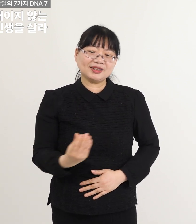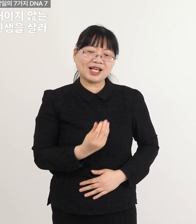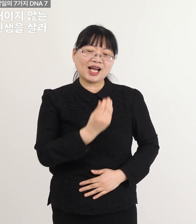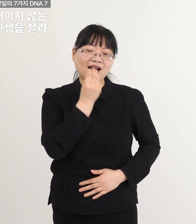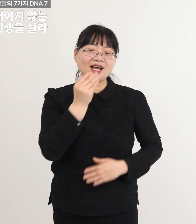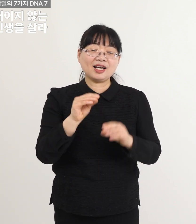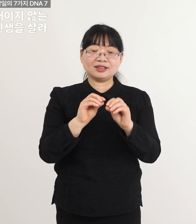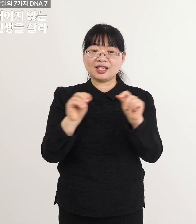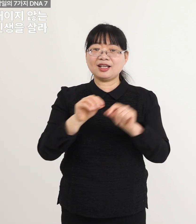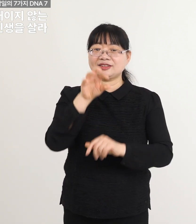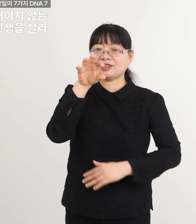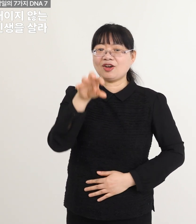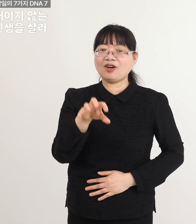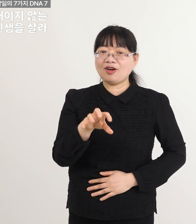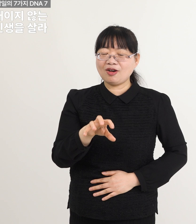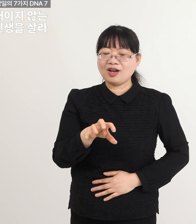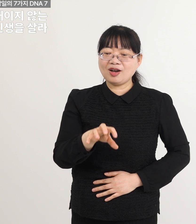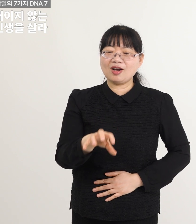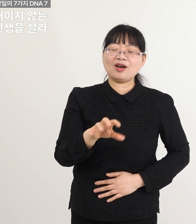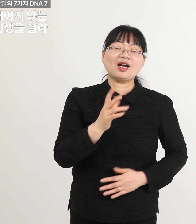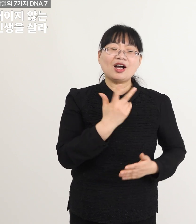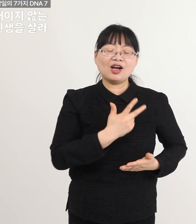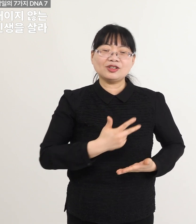거룩한 땅에서